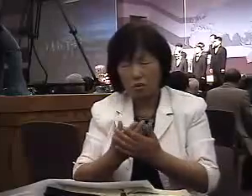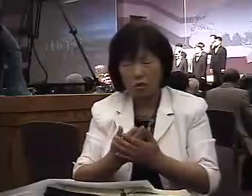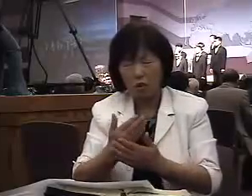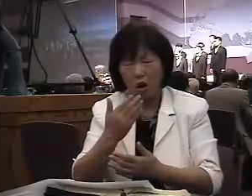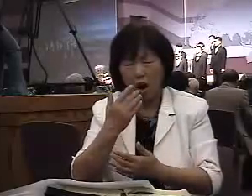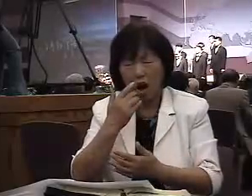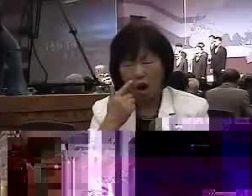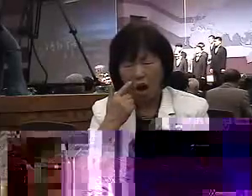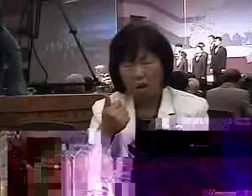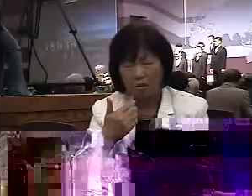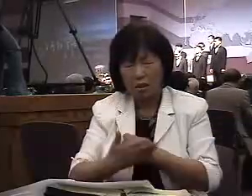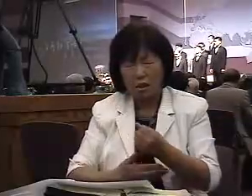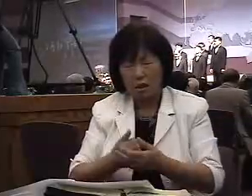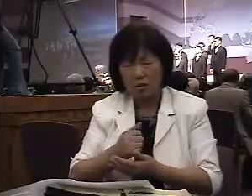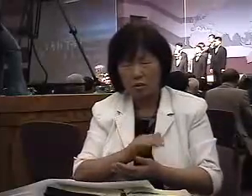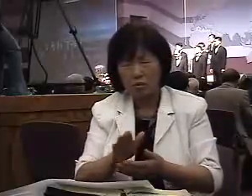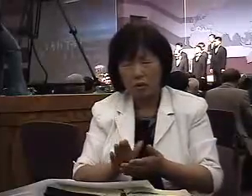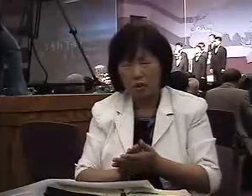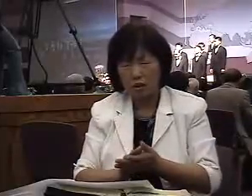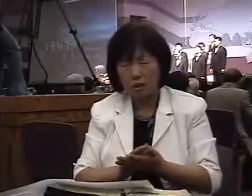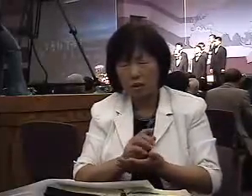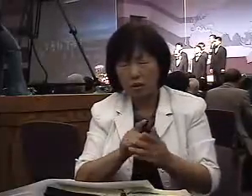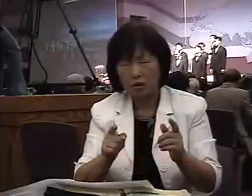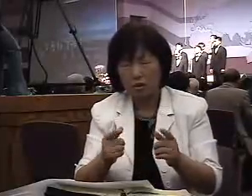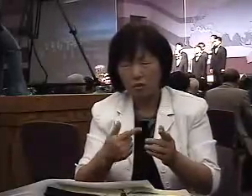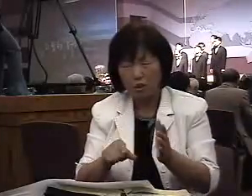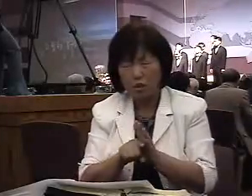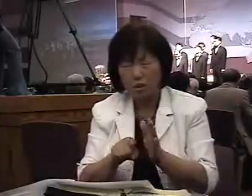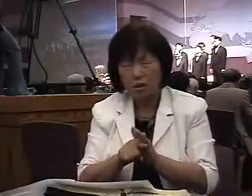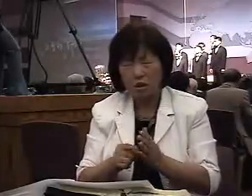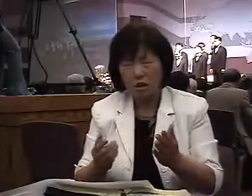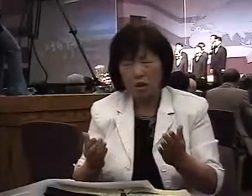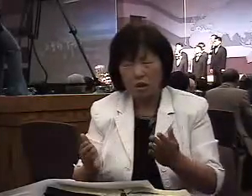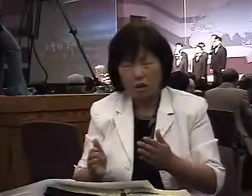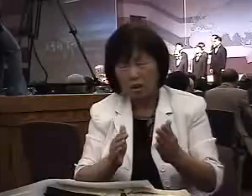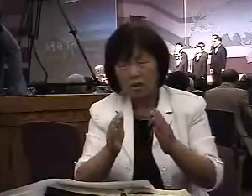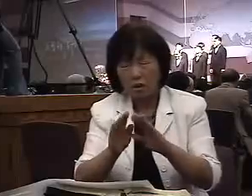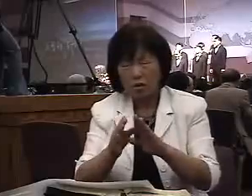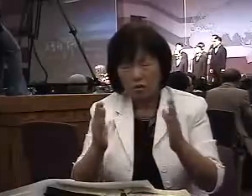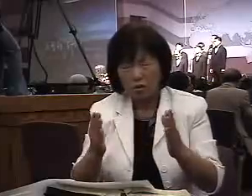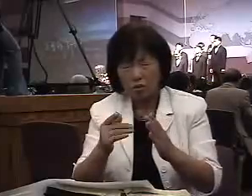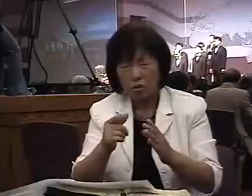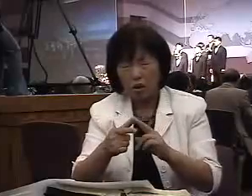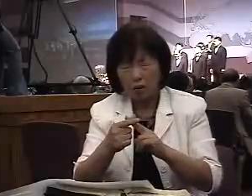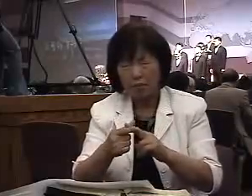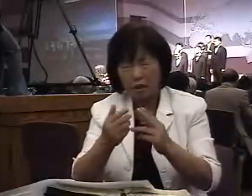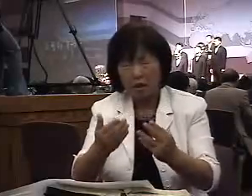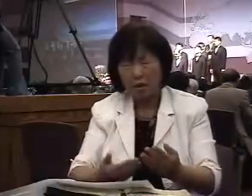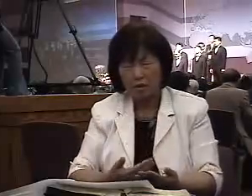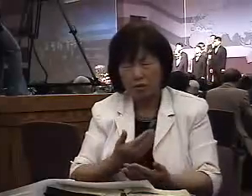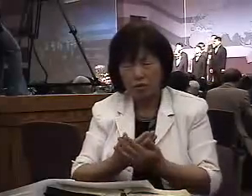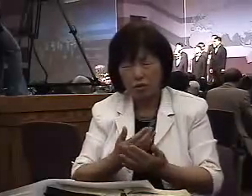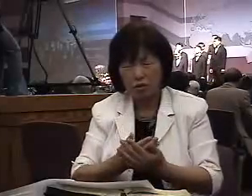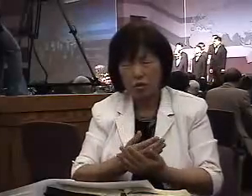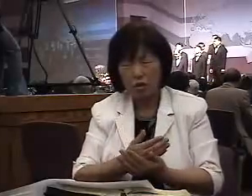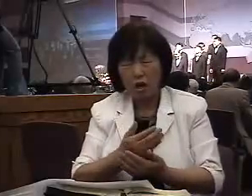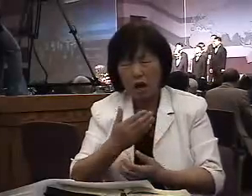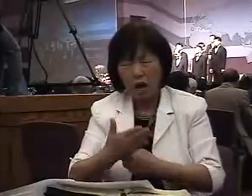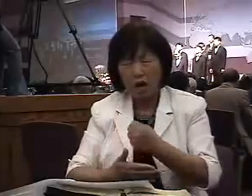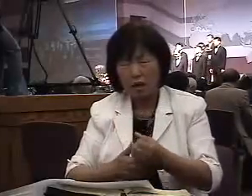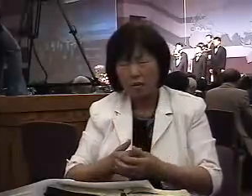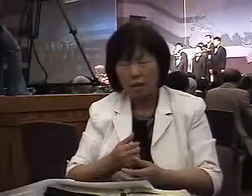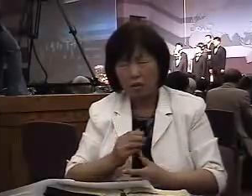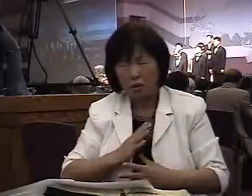가서 싸우고 그들을 위하여 아버지 헌신하고 길을 열어줄 때에 하나님 아버지, 우리 다음 세대의 자녀들을 통하여